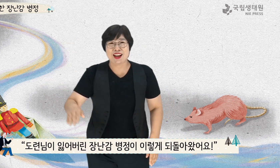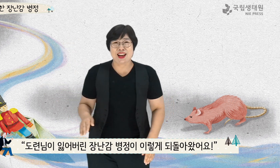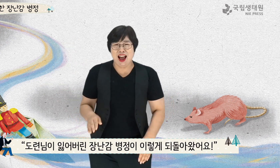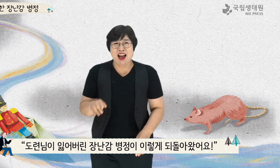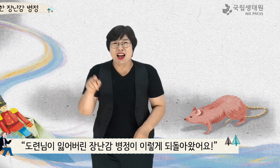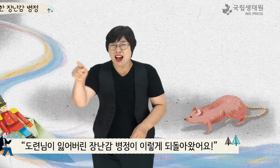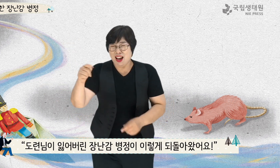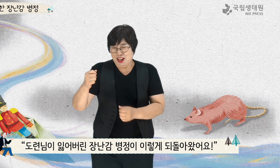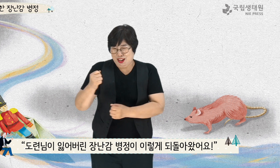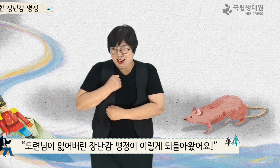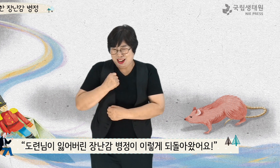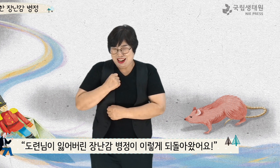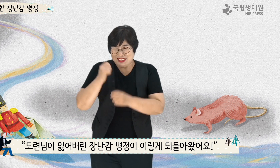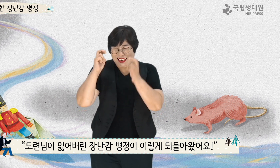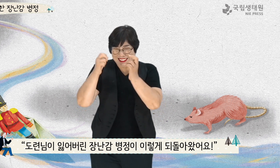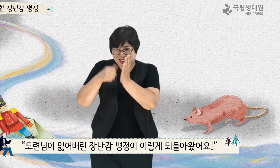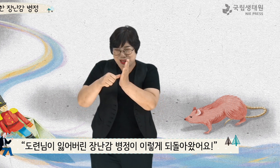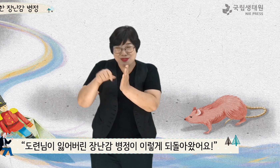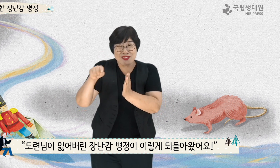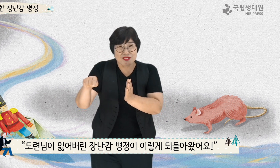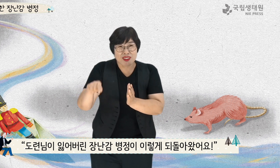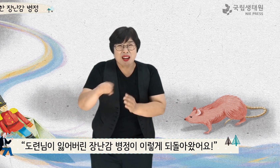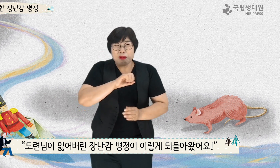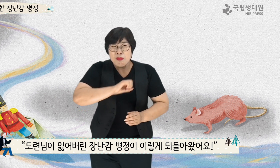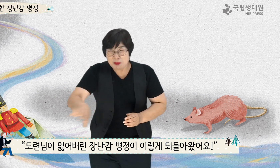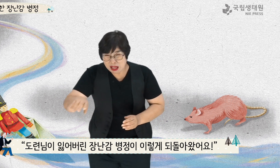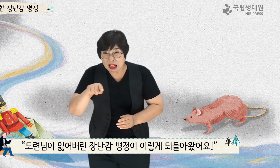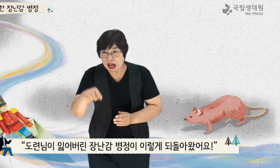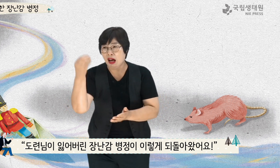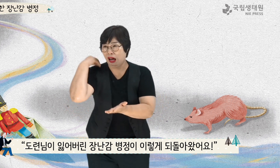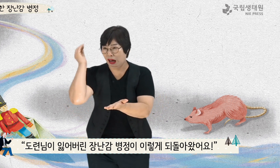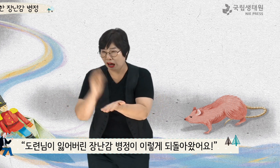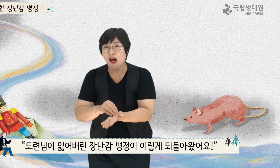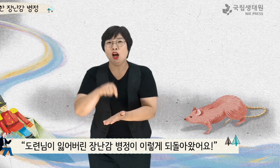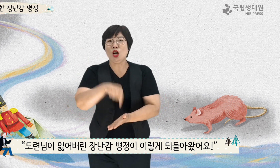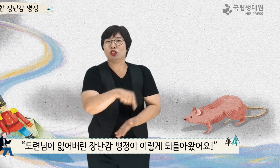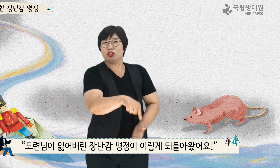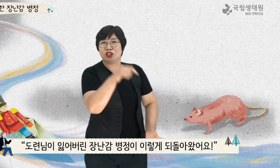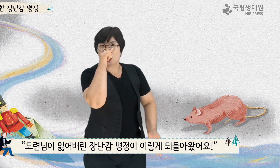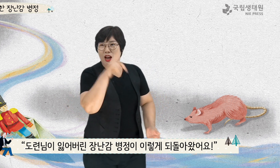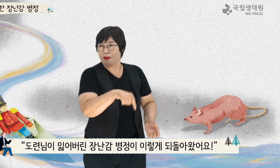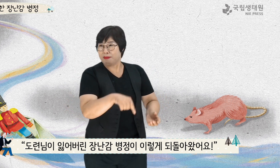도련님이 잃어버린 장난감 병정이 이렇게 되돌아왔어요.